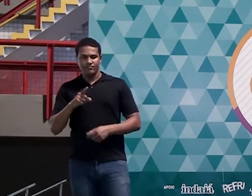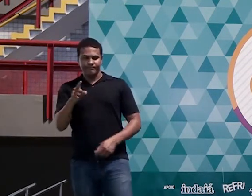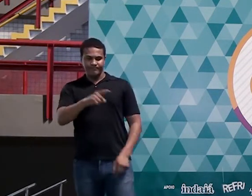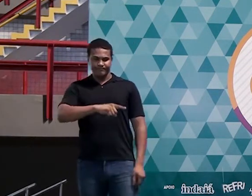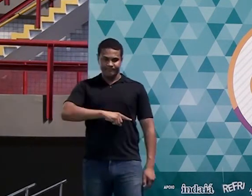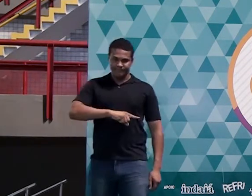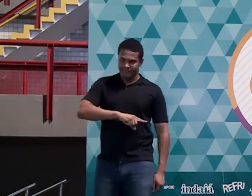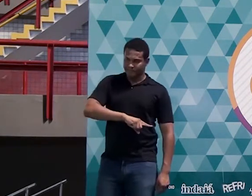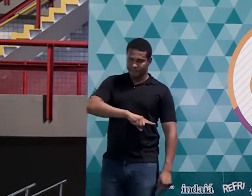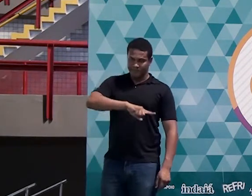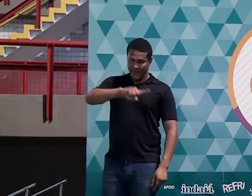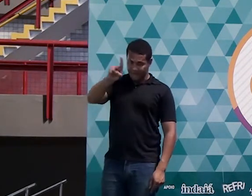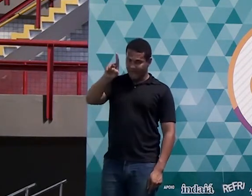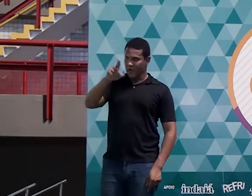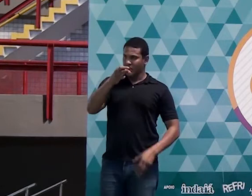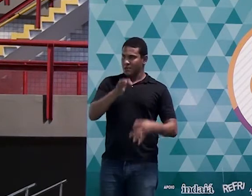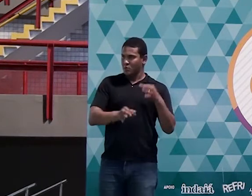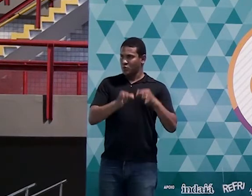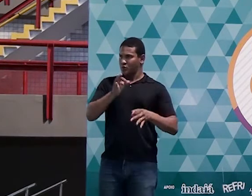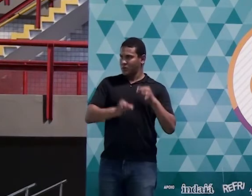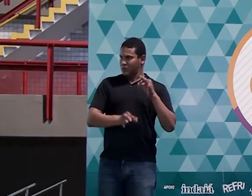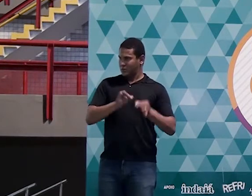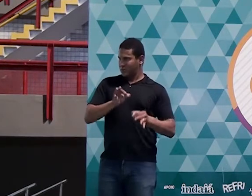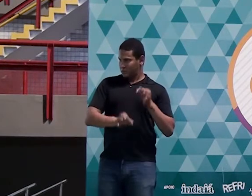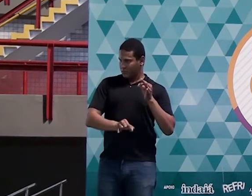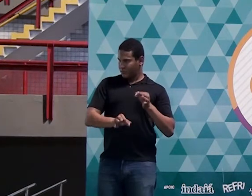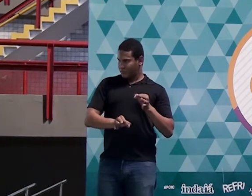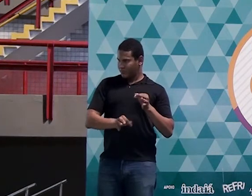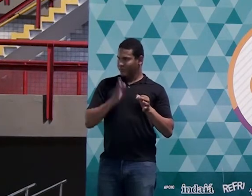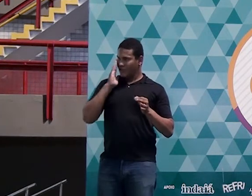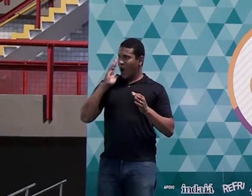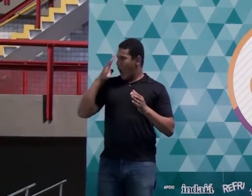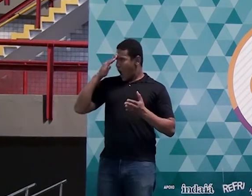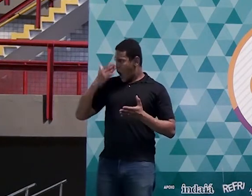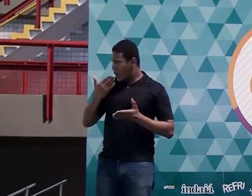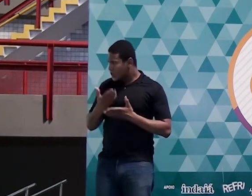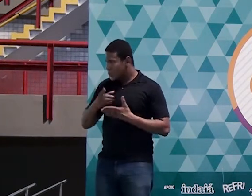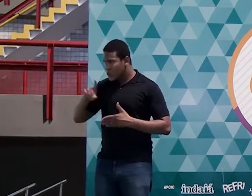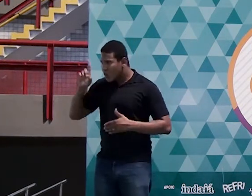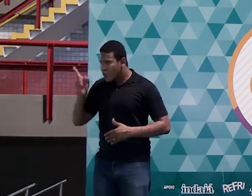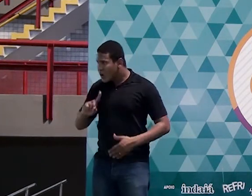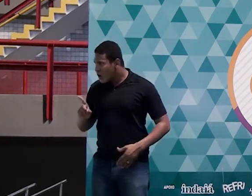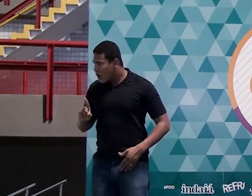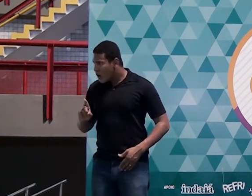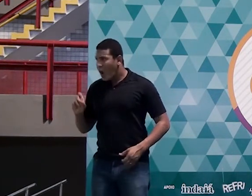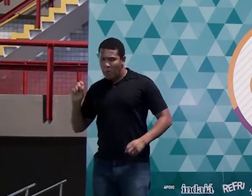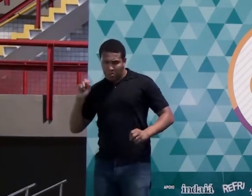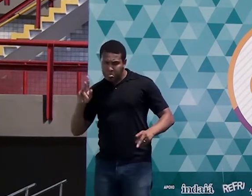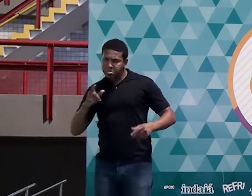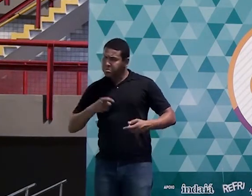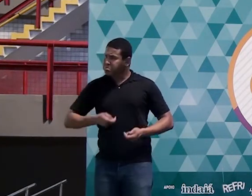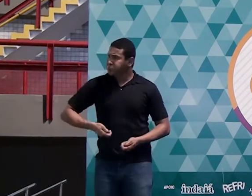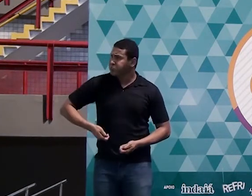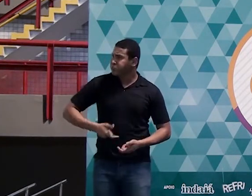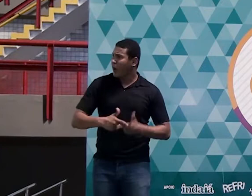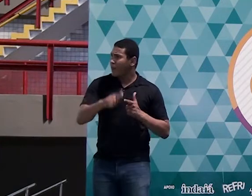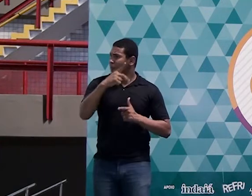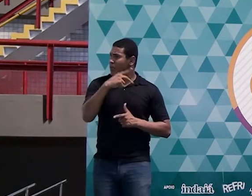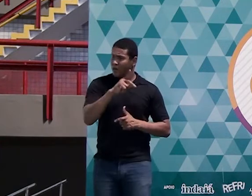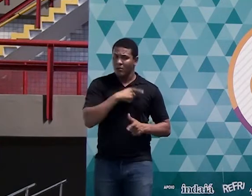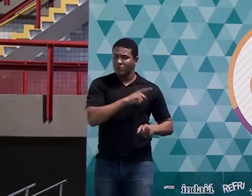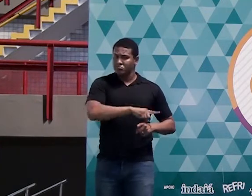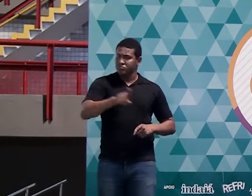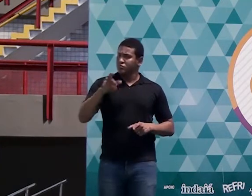da Inquisição. Tá bom? Beleza? A Alta Idade Média praticamente não muda. É isso aí que eu narrei